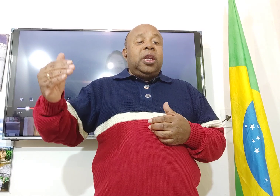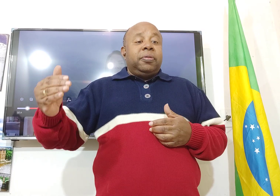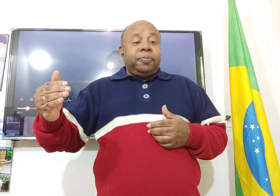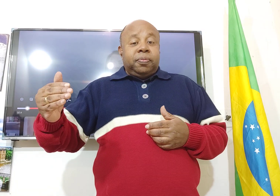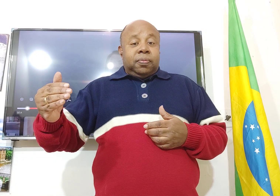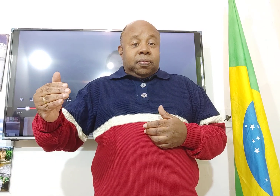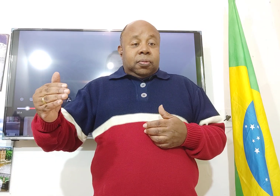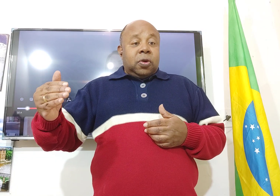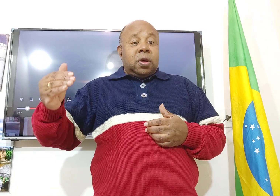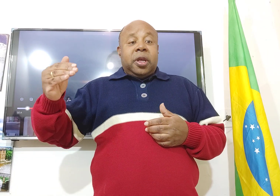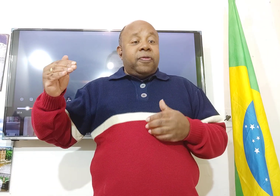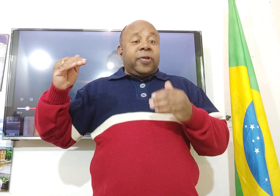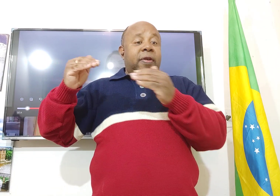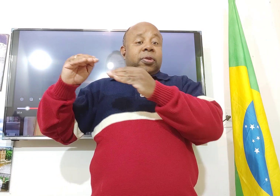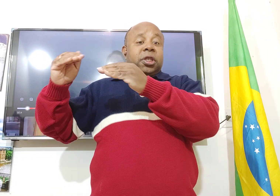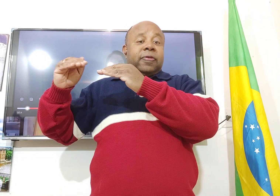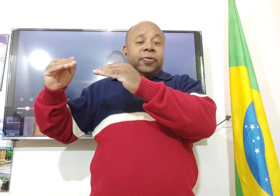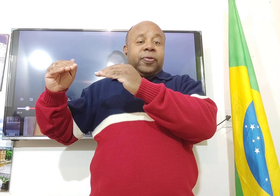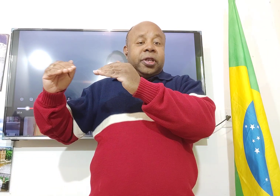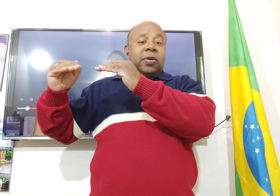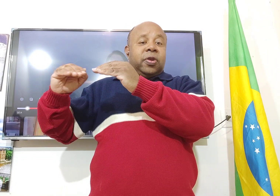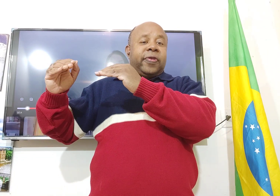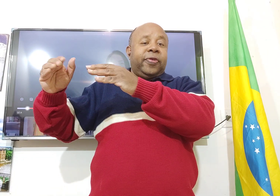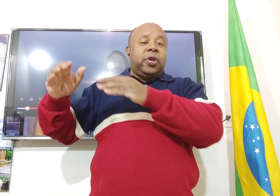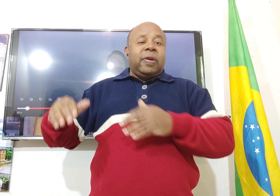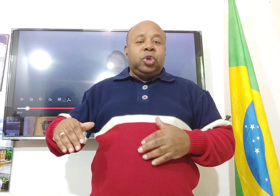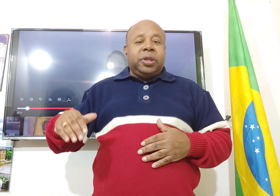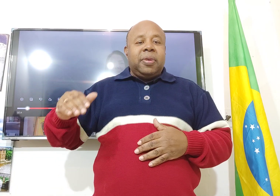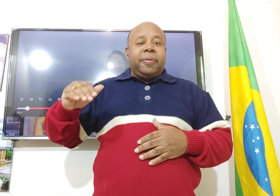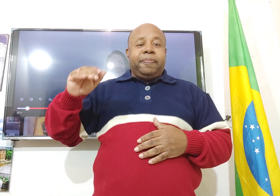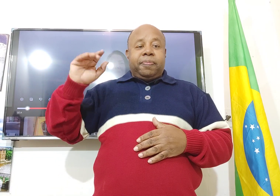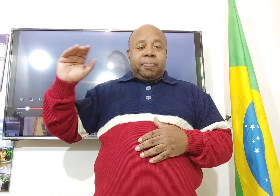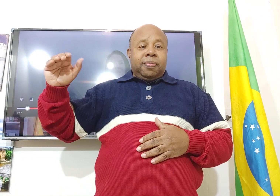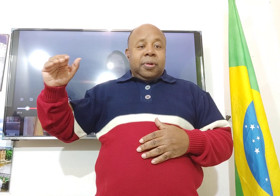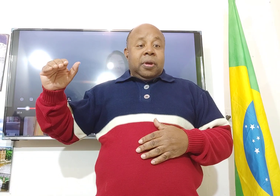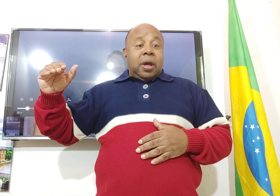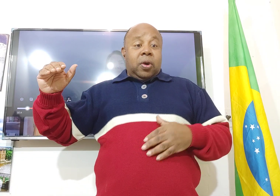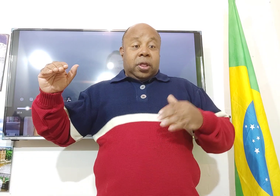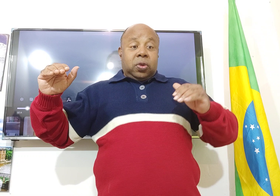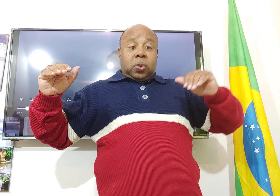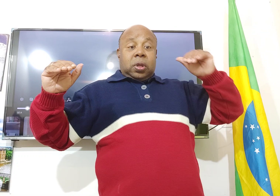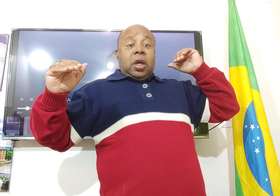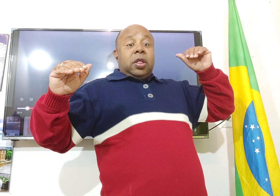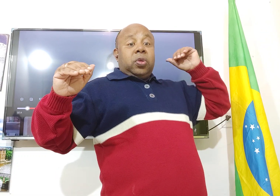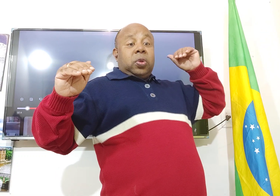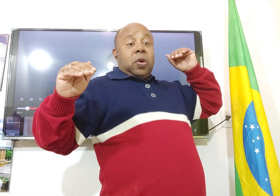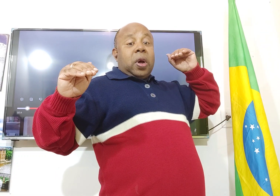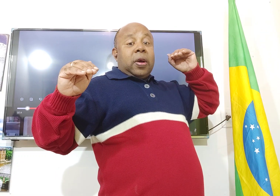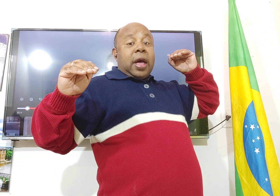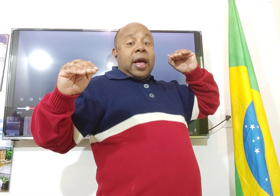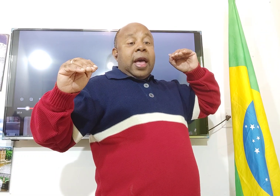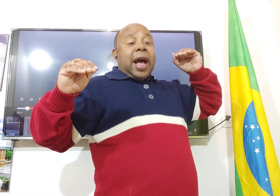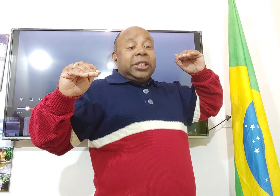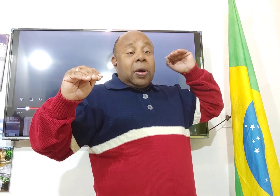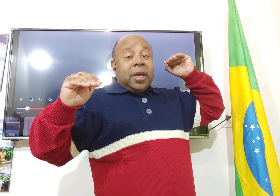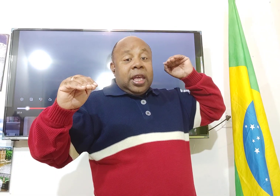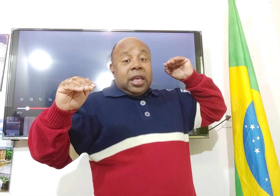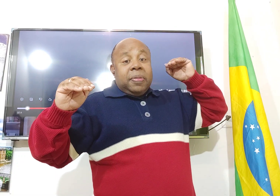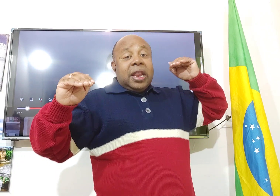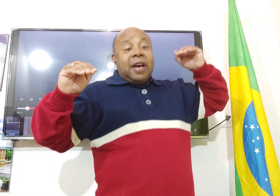be, eu também vou ficar vai chegar um dia eu vou ficar falando só o verbo to be também. Agora, se eu achar alguém que me leva